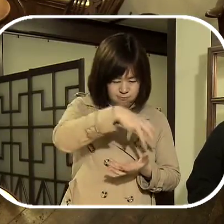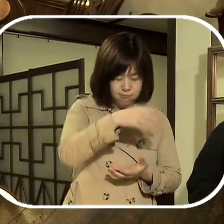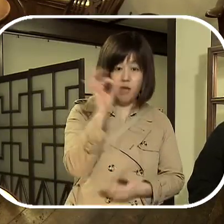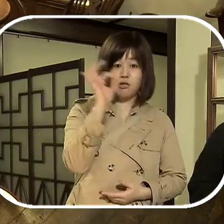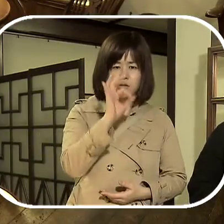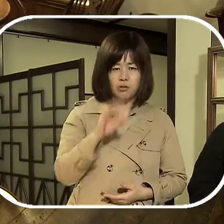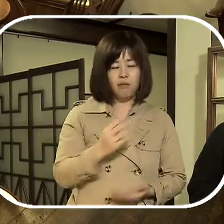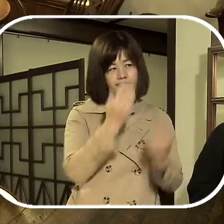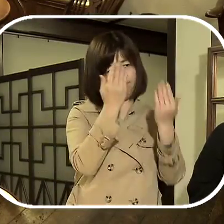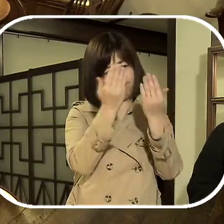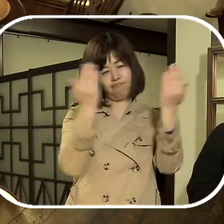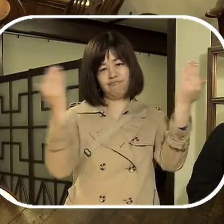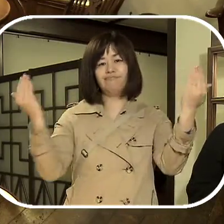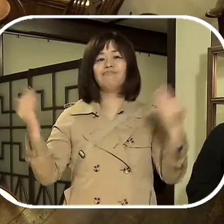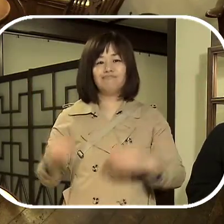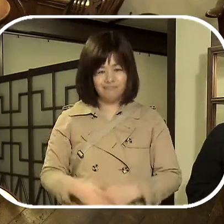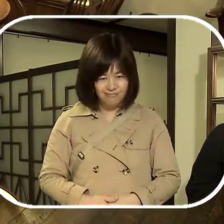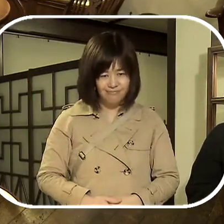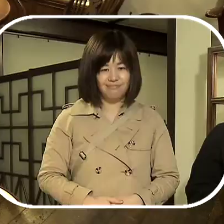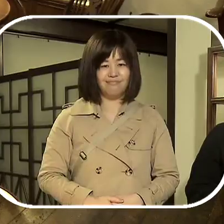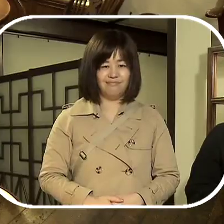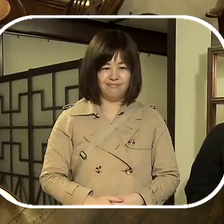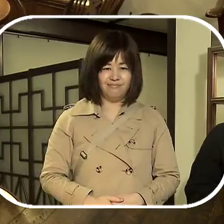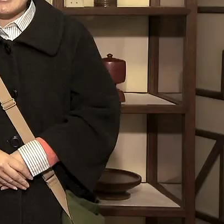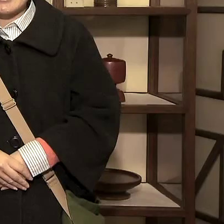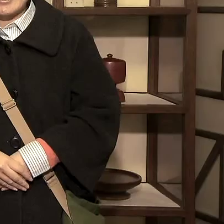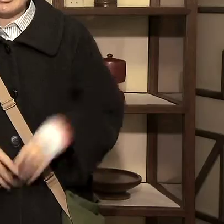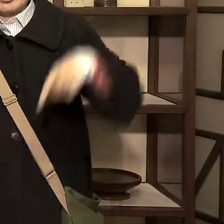民芸品が展示されています。